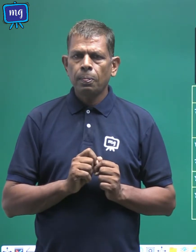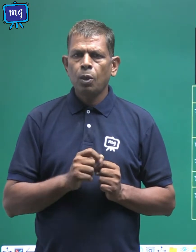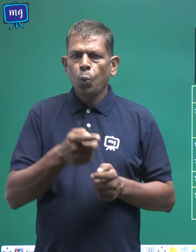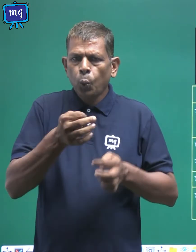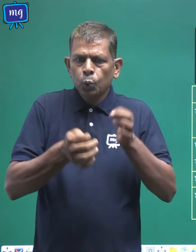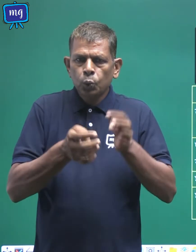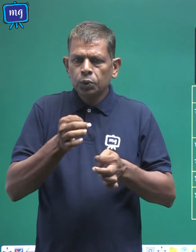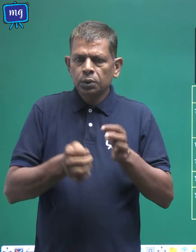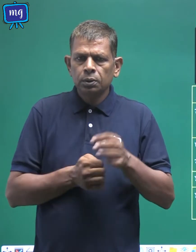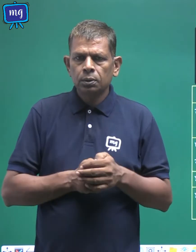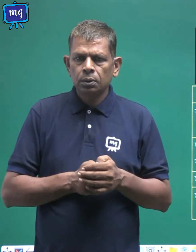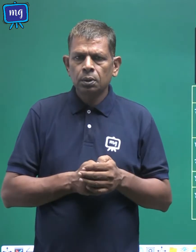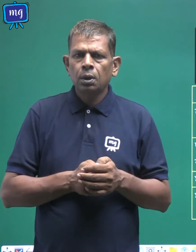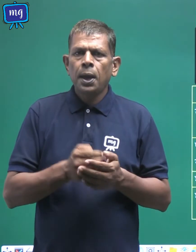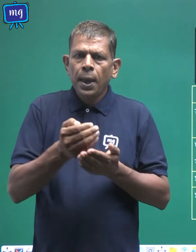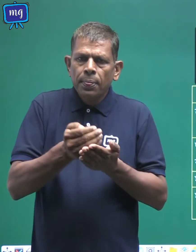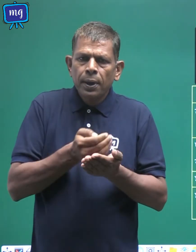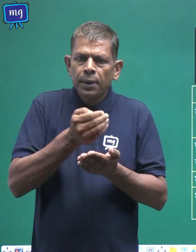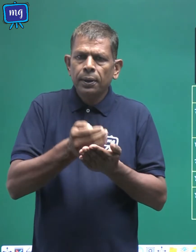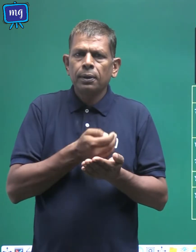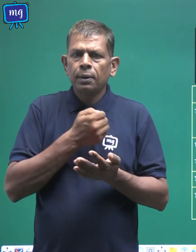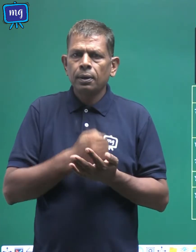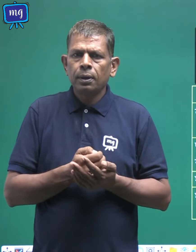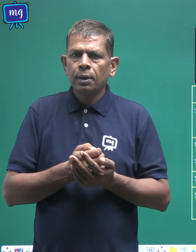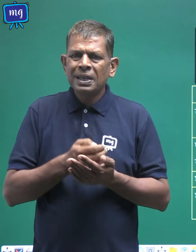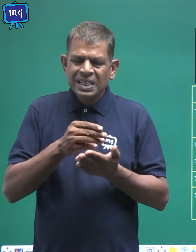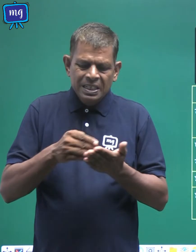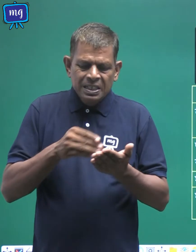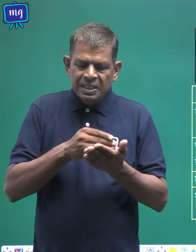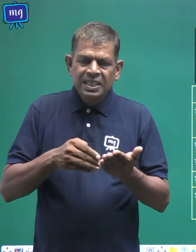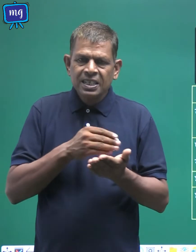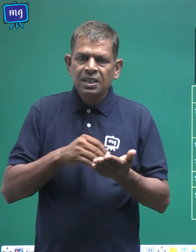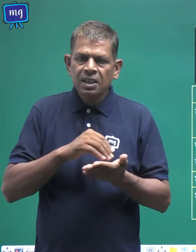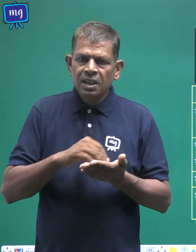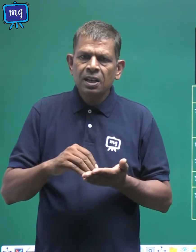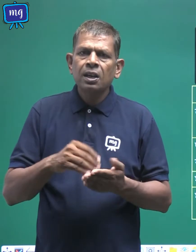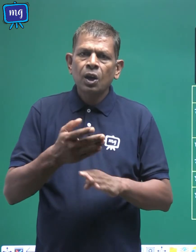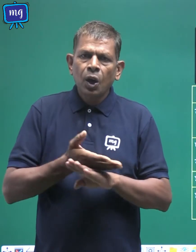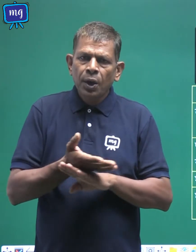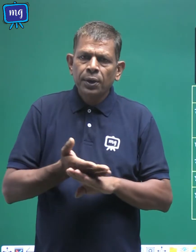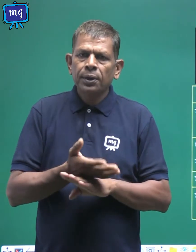दूध, दही, पनीर, घी।